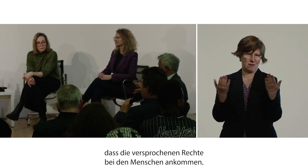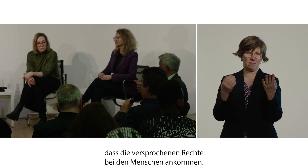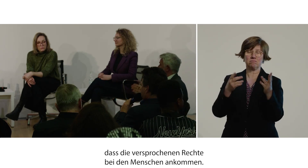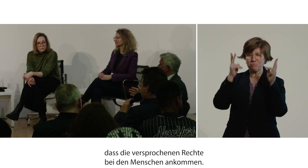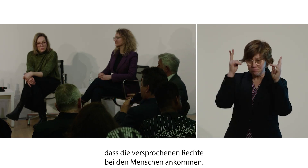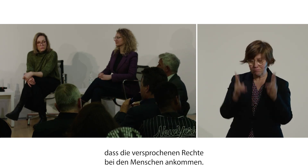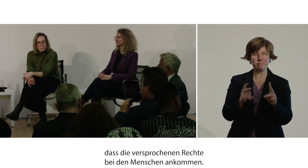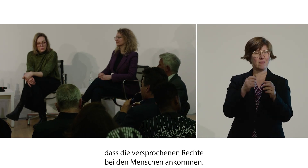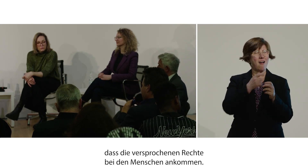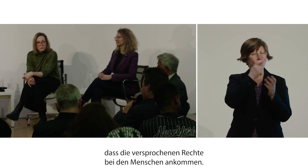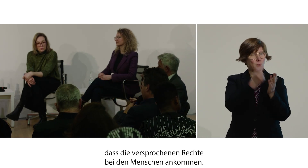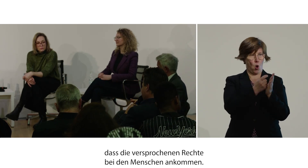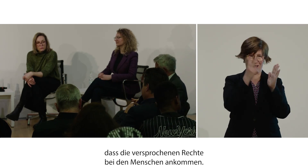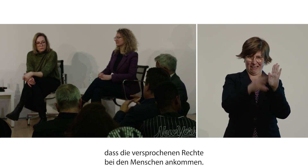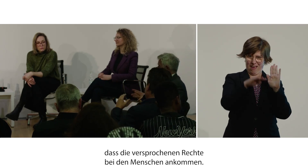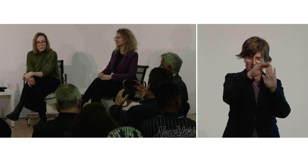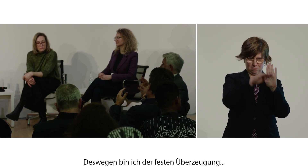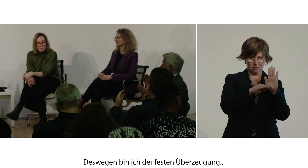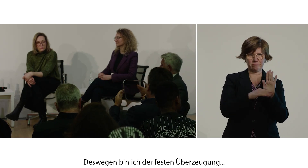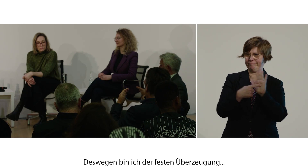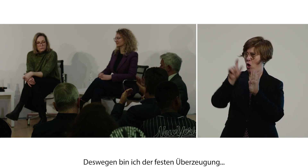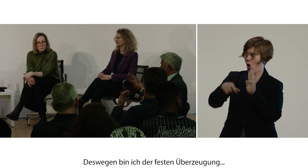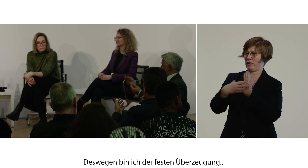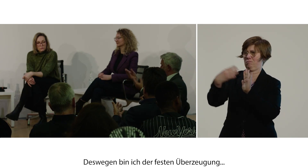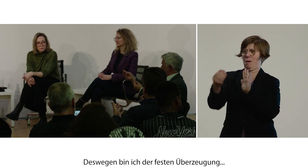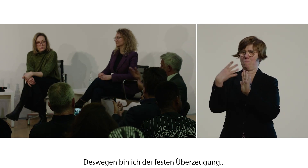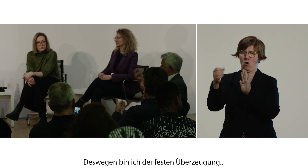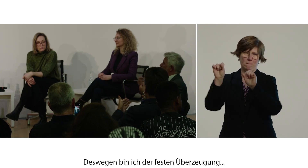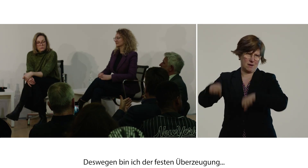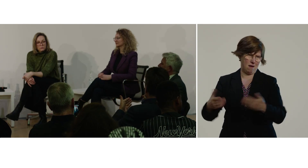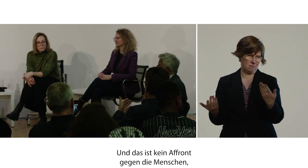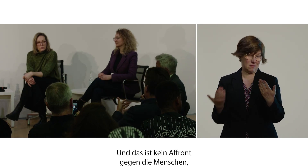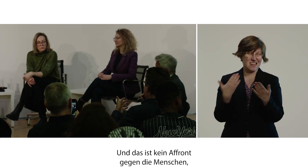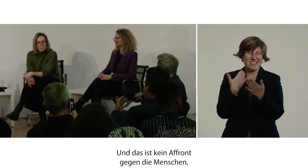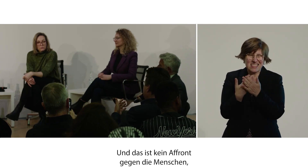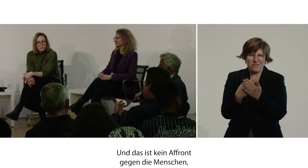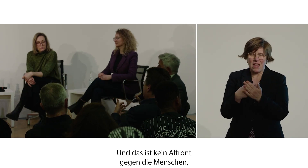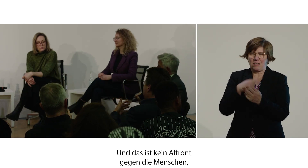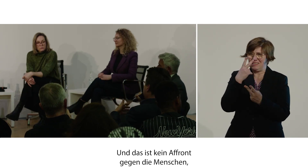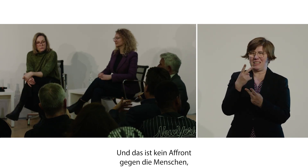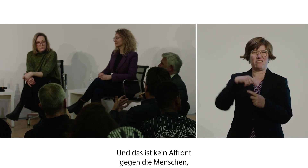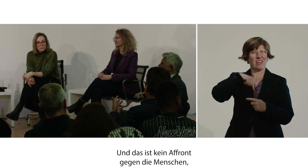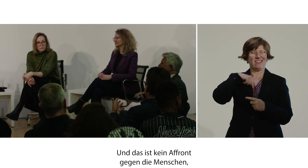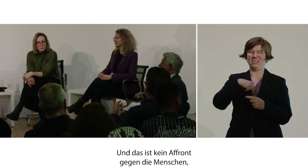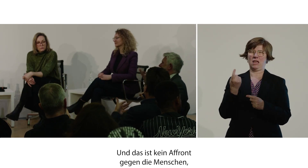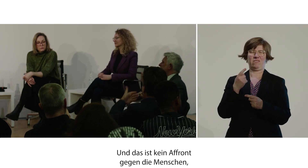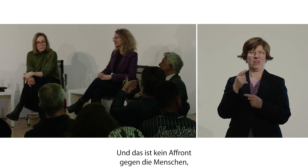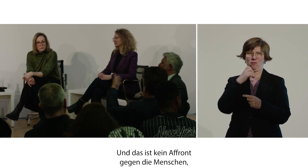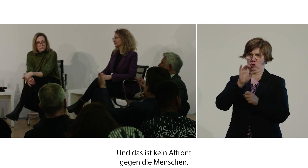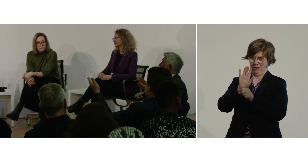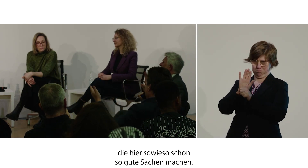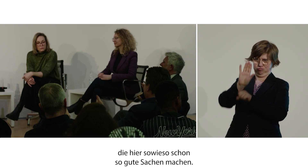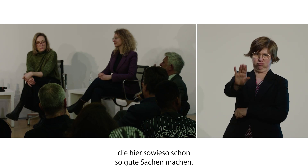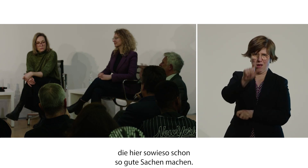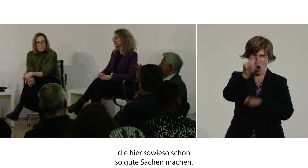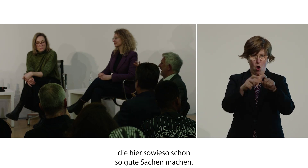versprochenen Rechte auch bei den Menschen ankommen. Und deswegen bin ich der festen Überzeugung, das ist kein Affront sozusagen gegen